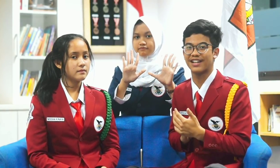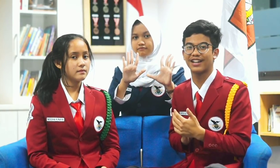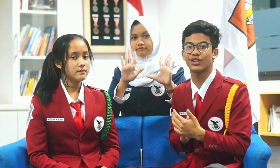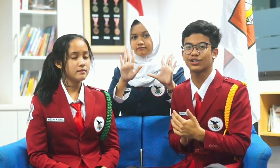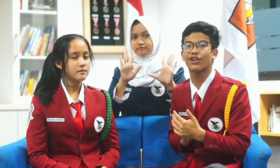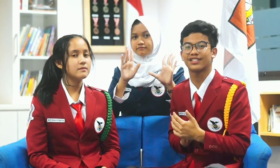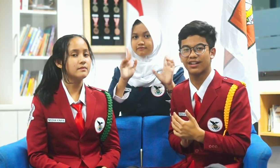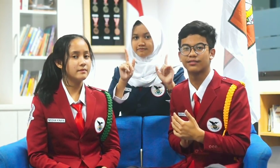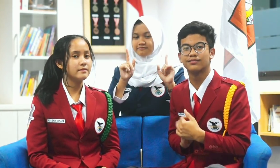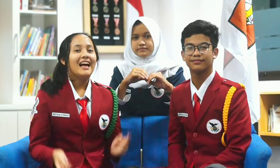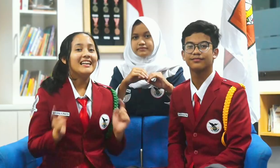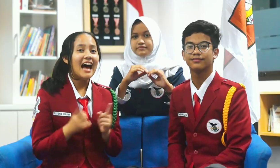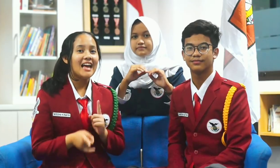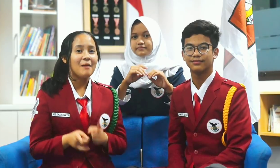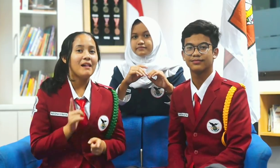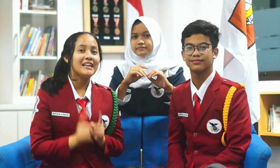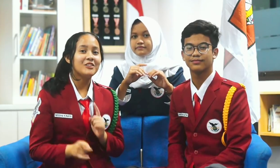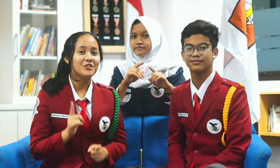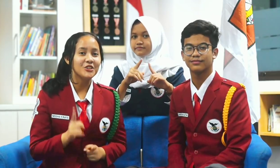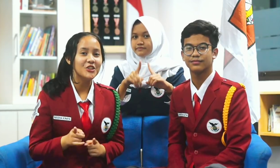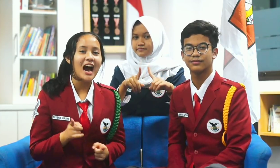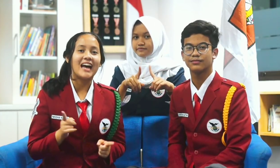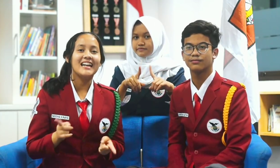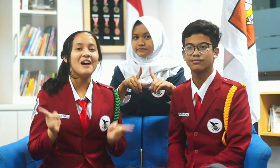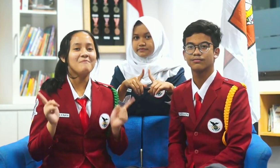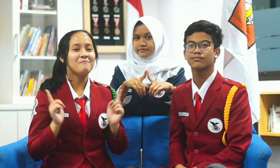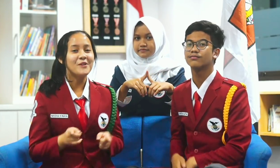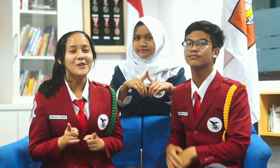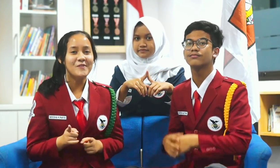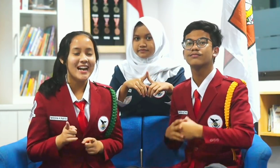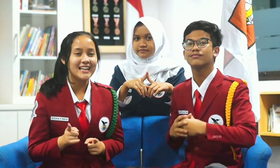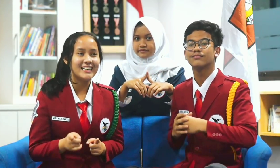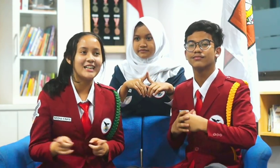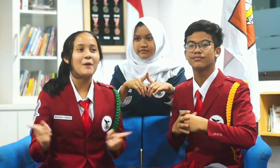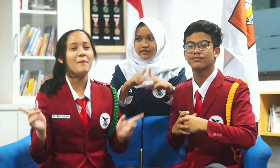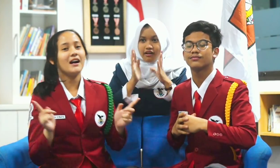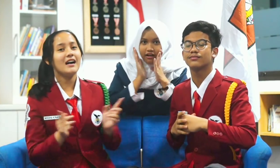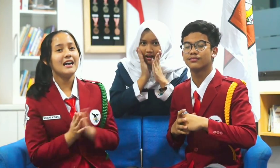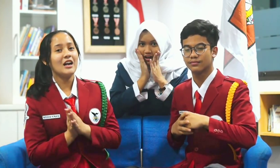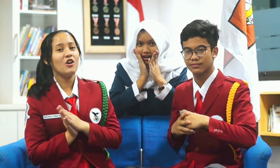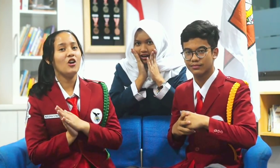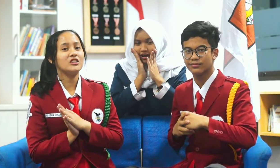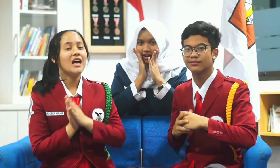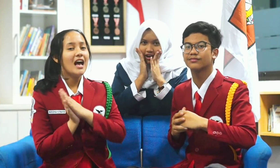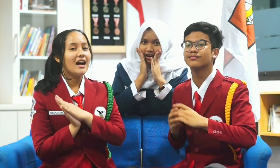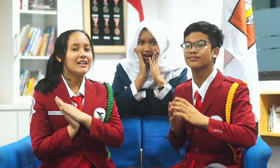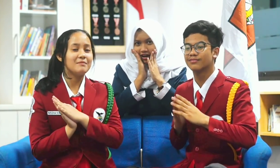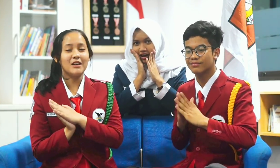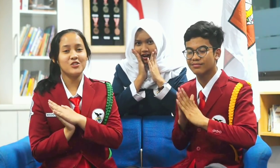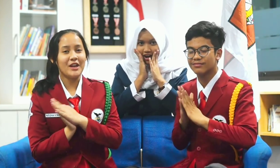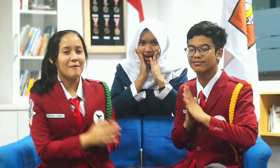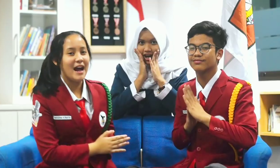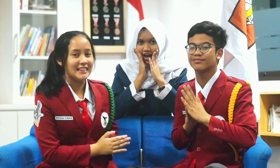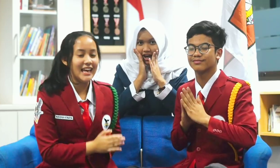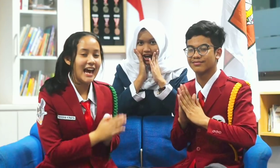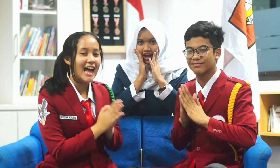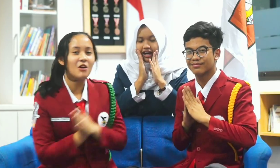mengerjakan soal-soal SK. Nah, yang paling ditunggu-tunggu ada pengumuman akhir. Apakah kalian lolos masuk MHT atau